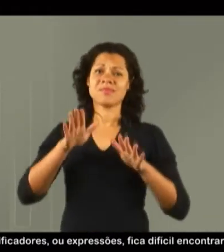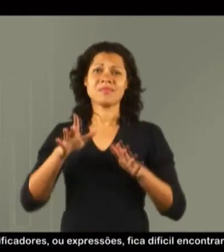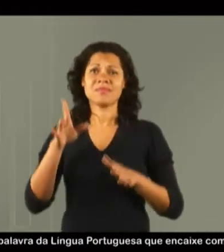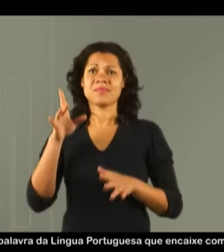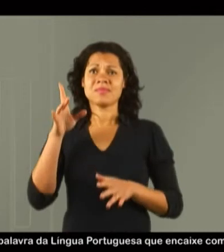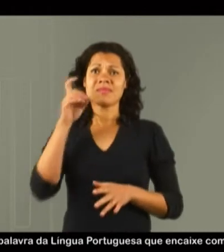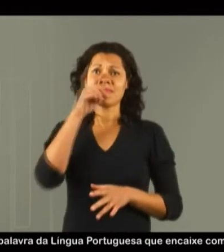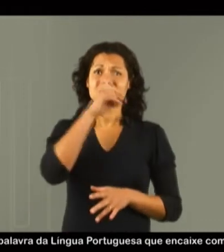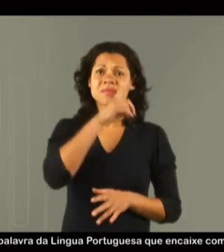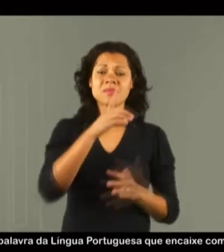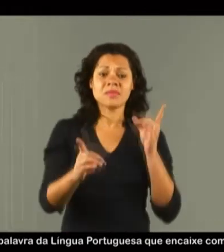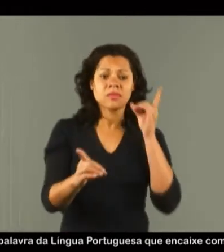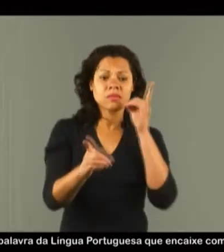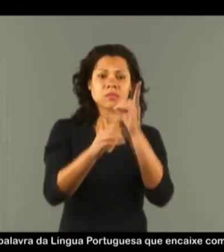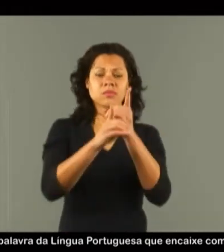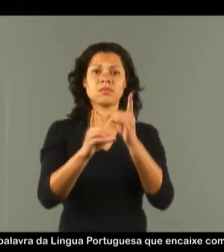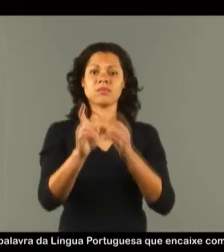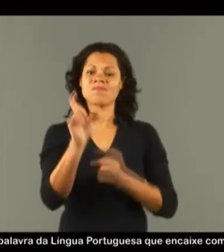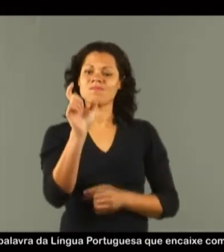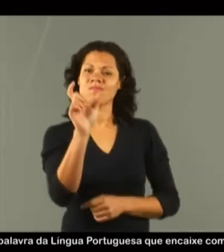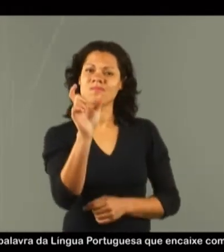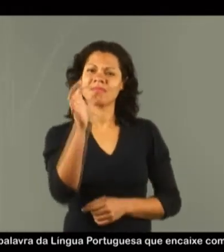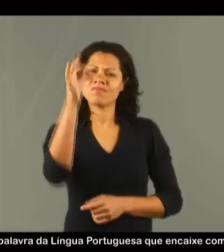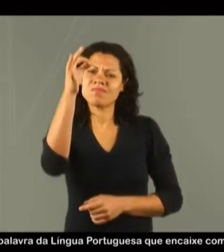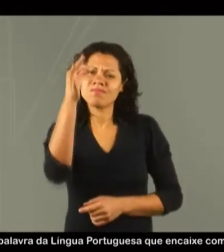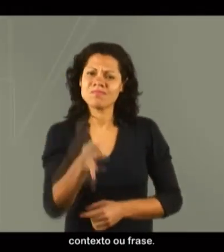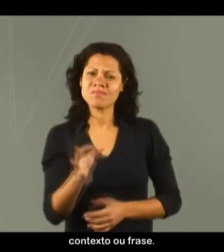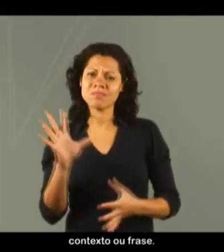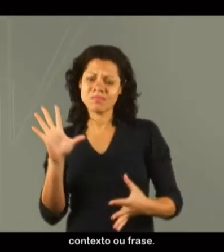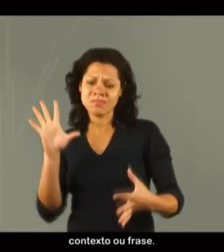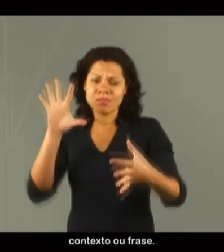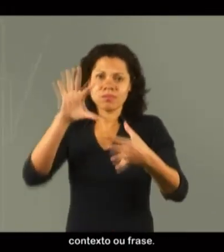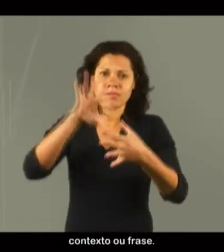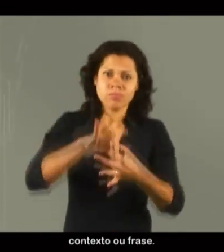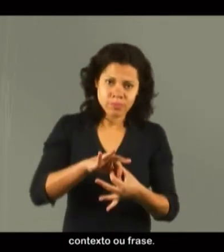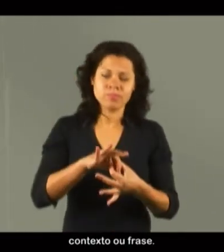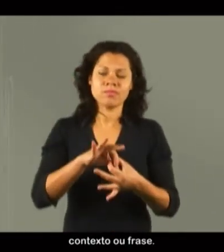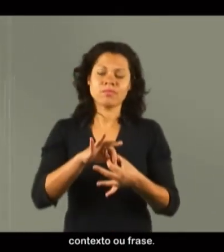encontrar uma palavra da língua portuguesa que encaixe com o contexto ou frase.